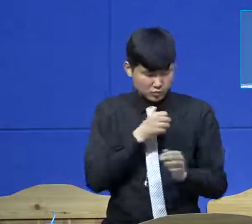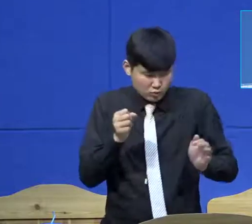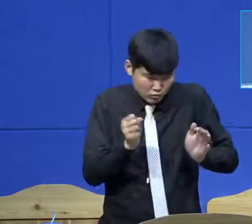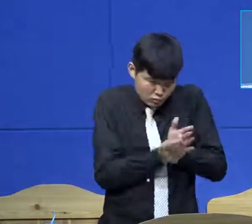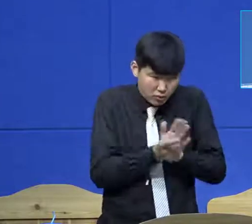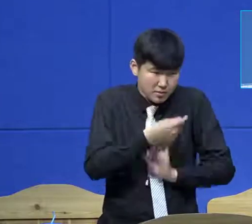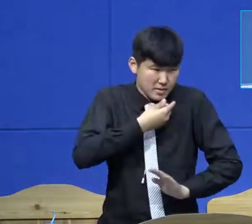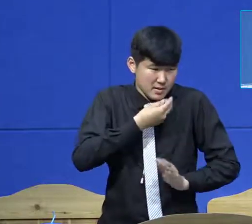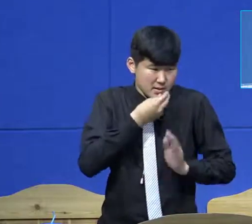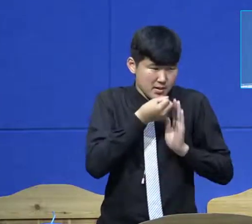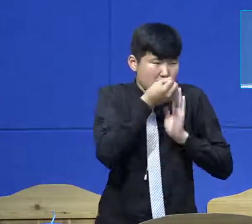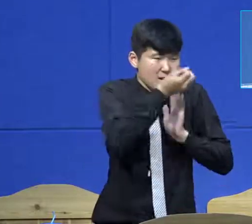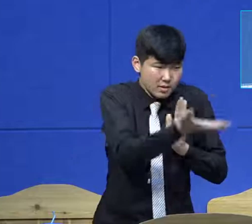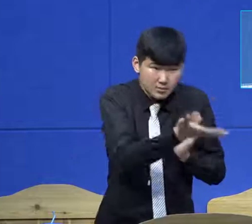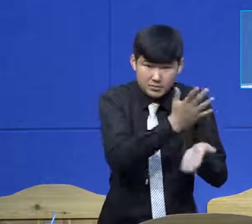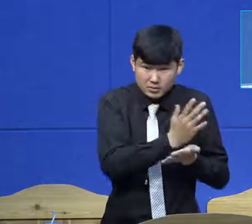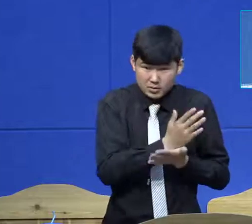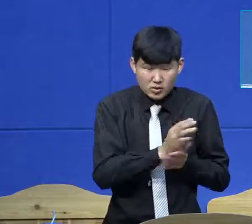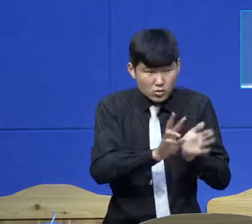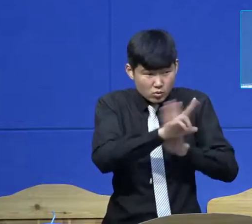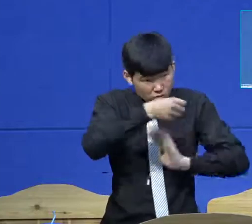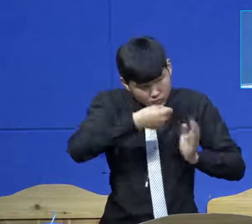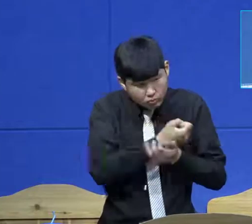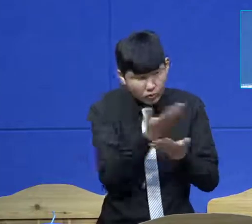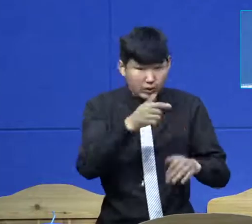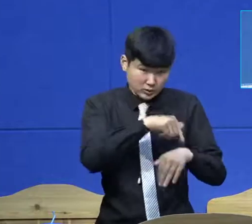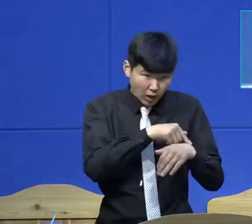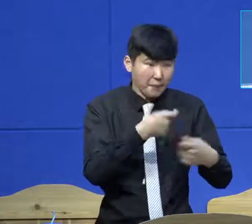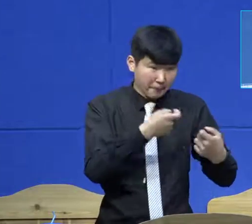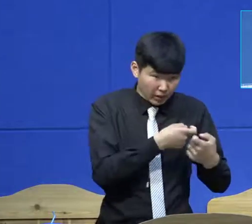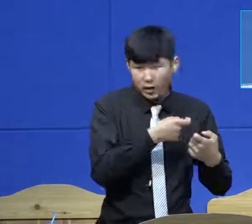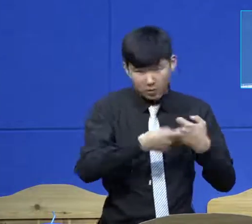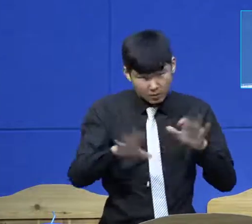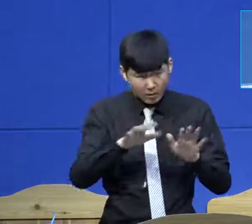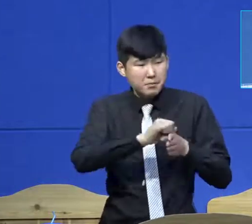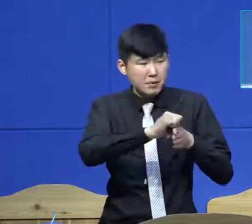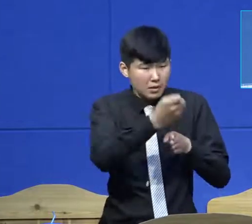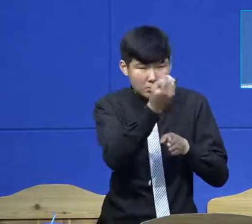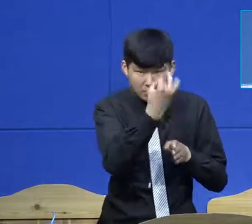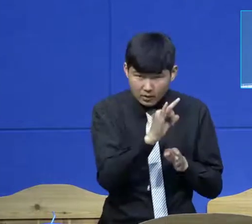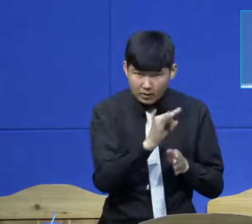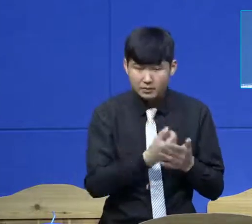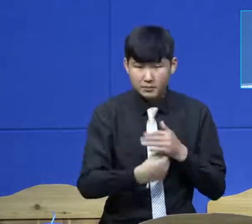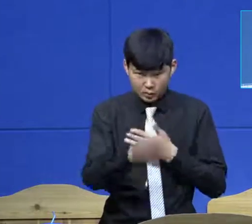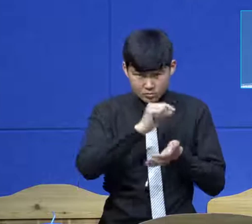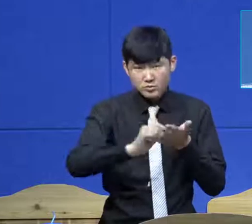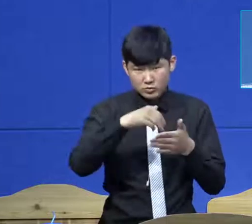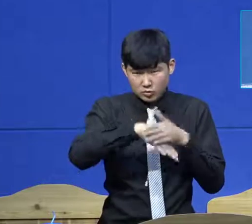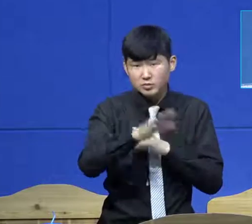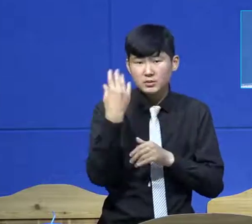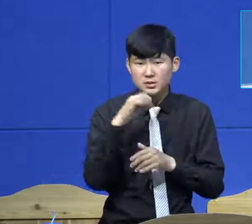захия. Үгийг тоохогл цаг олсон ч олоогүйч бэлэн бай гэж хэлсэн.